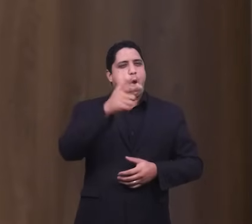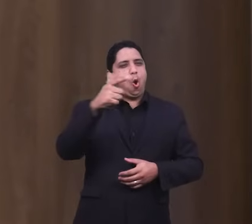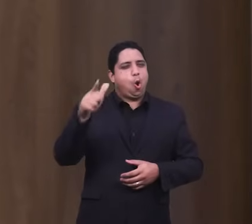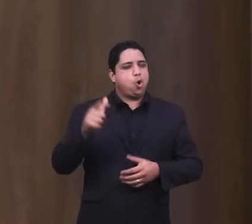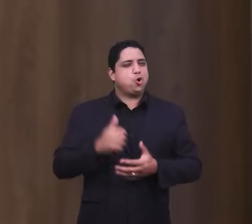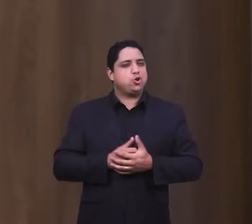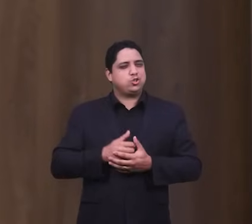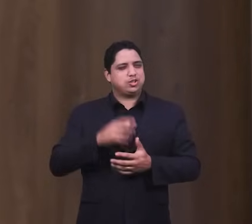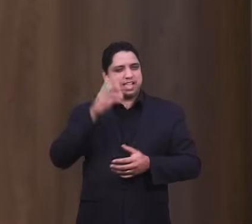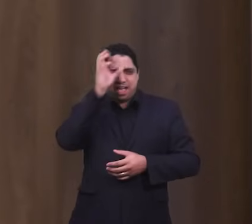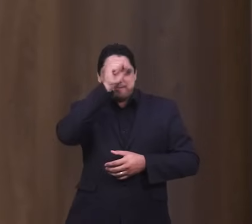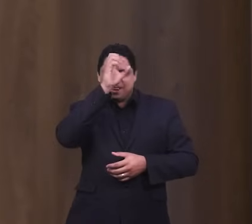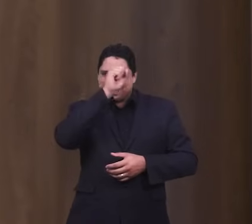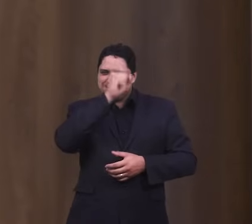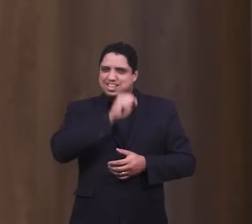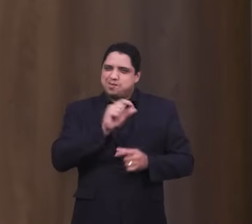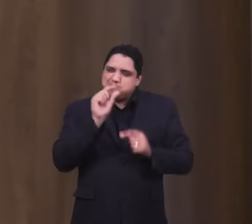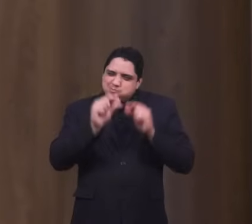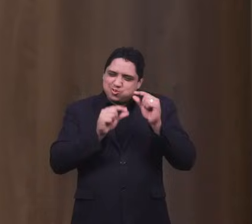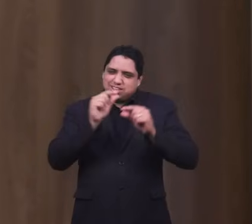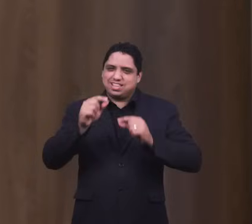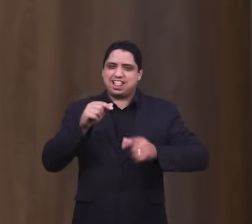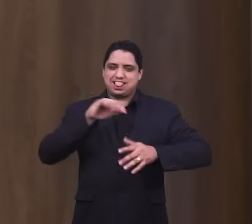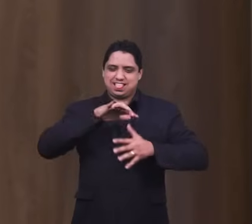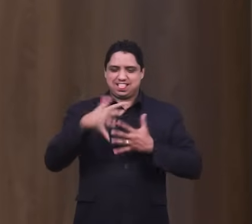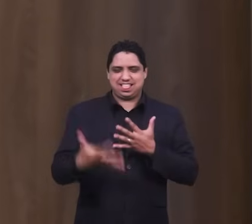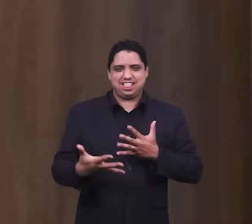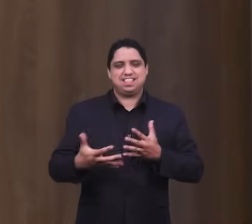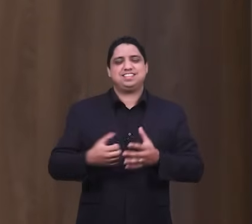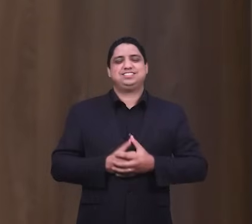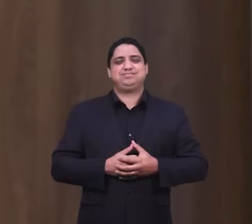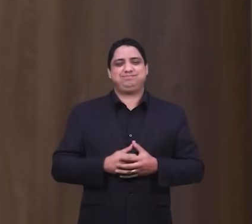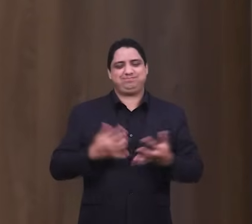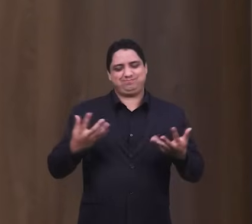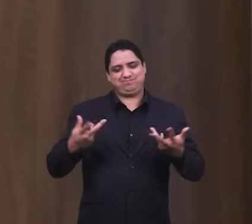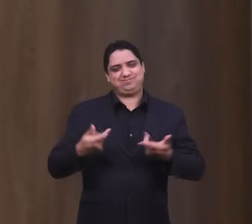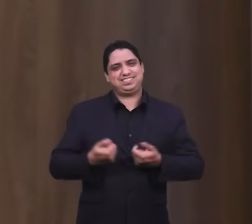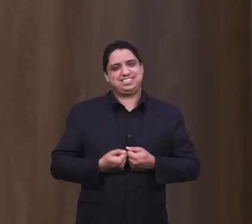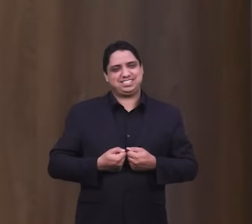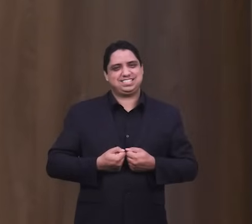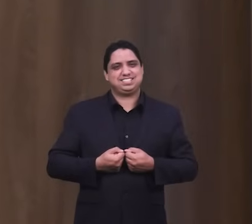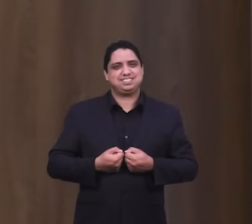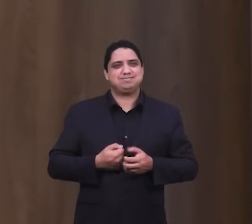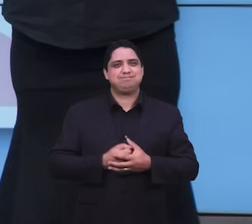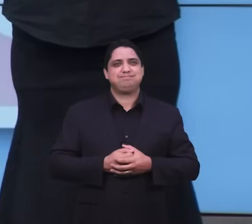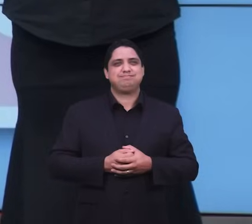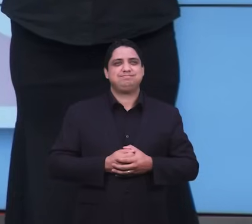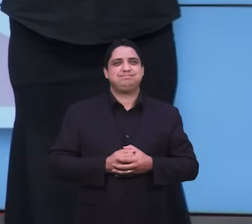nossos próximos programas para aprendermos um pouquinho mais dessa língua maravilhosa de sinais.